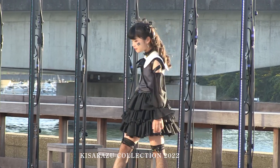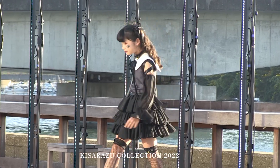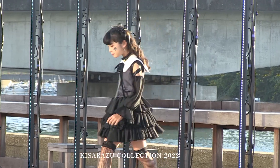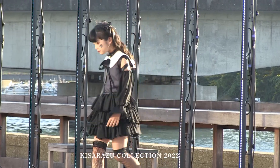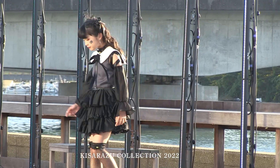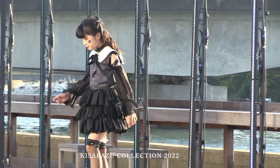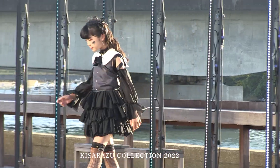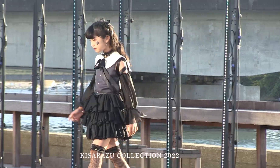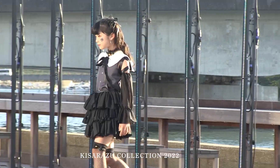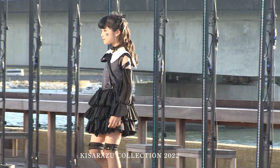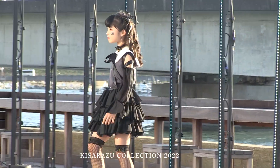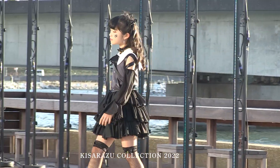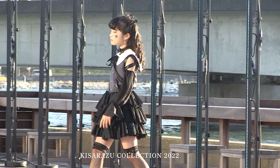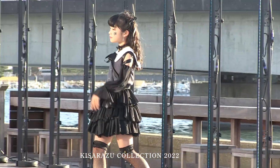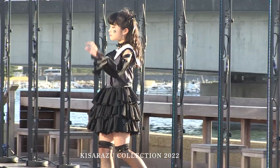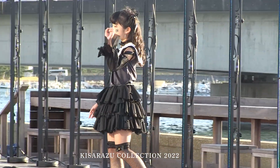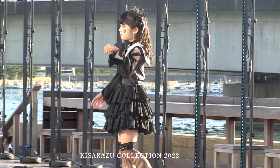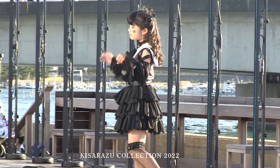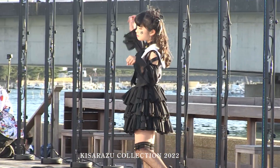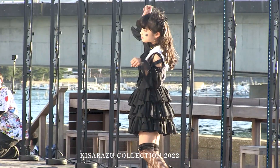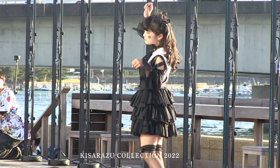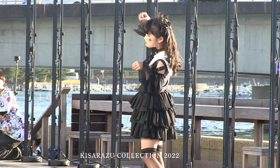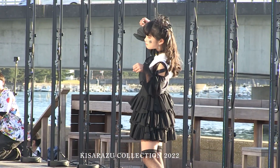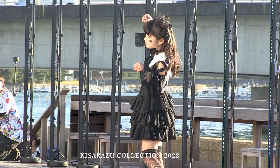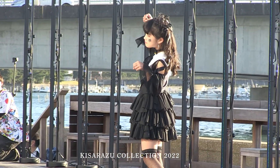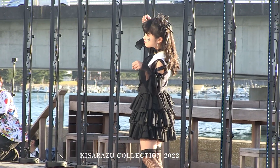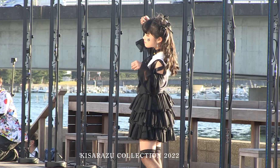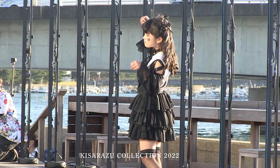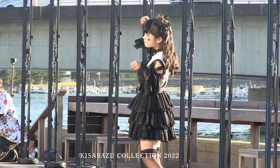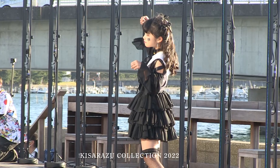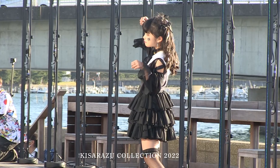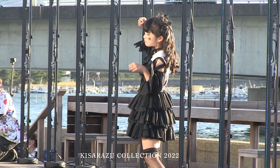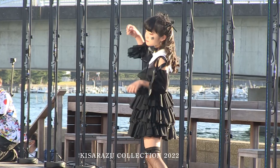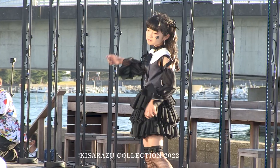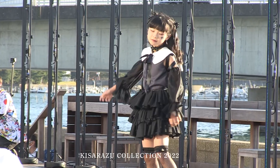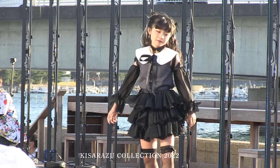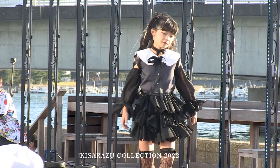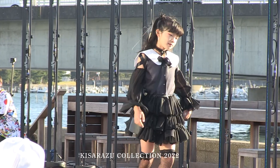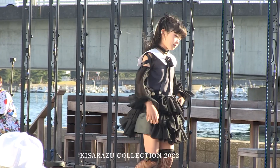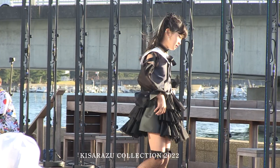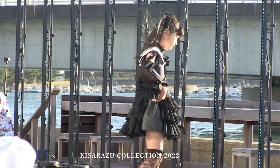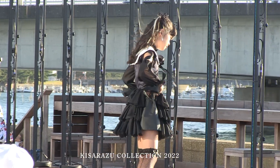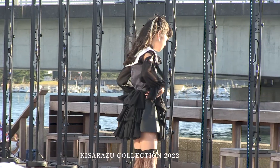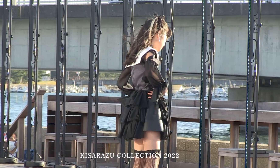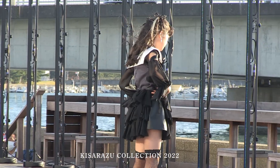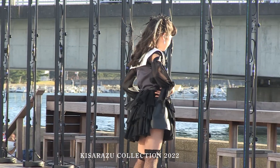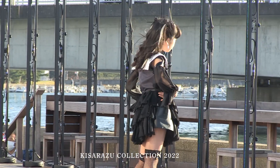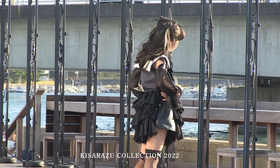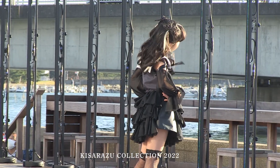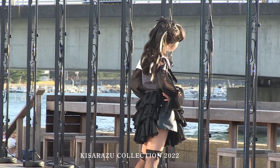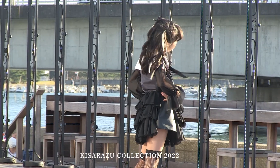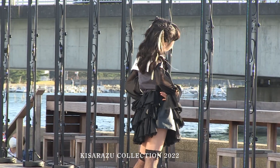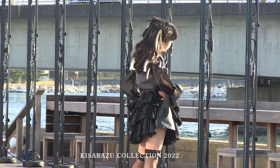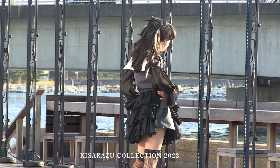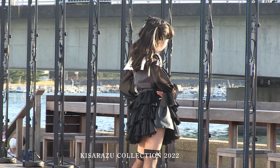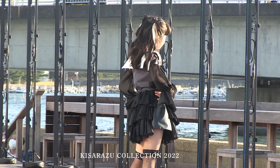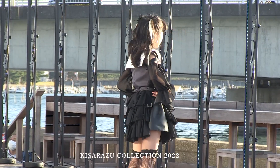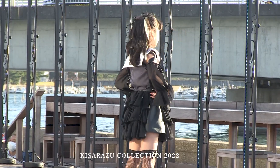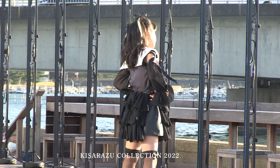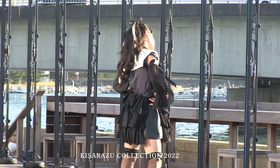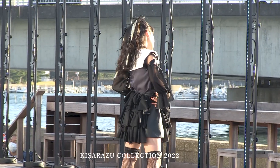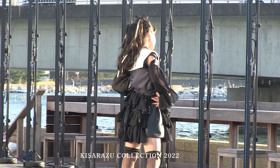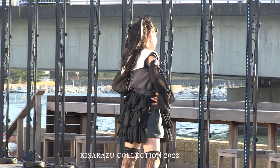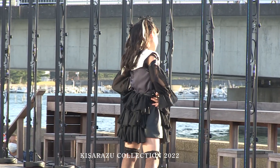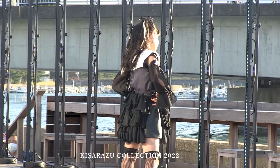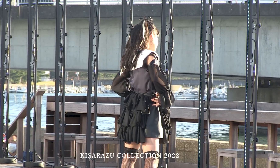のモデル出演、自信を持って頑張りたいですと話してくれたゆうみちゃん。ゆうみちゃんの緊張を